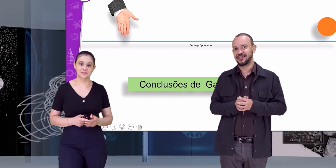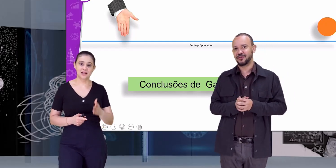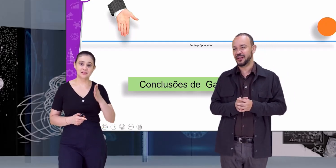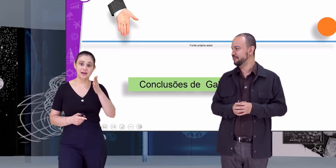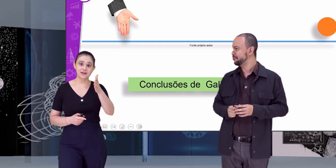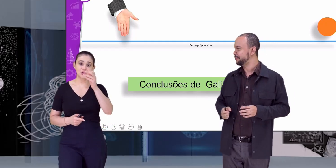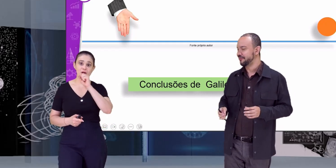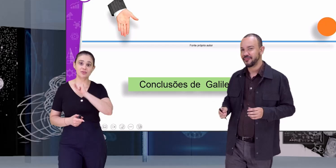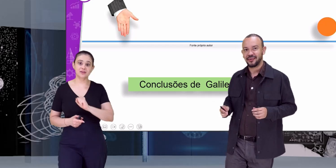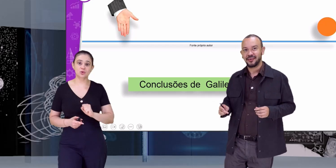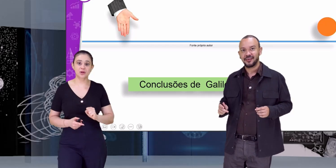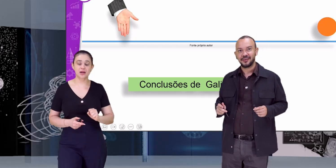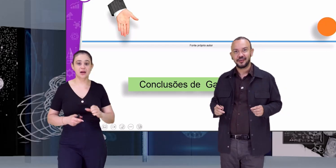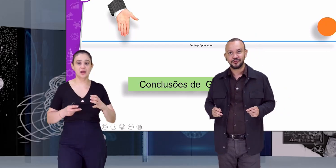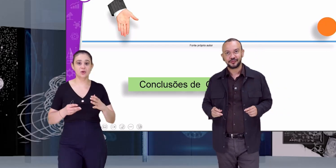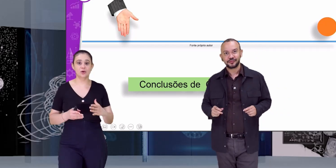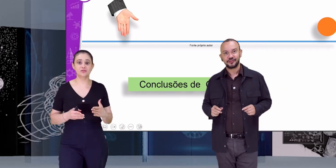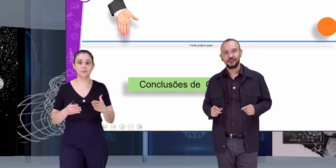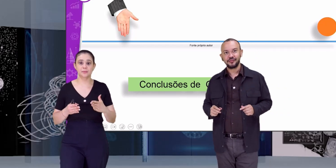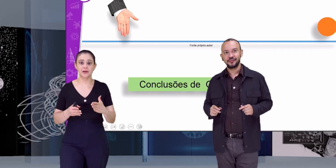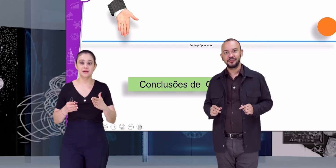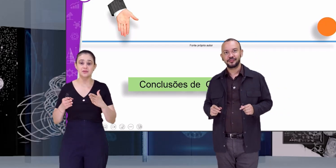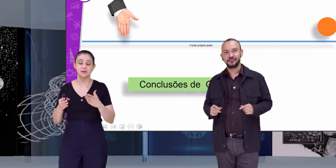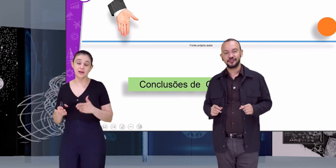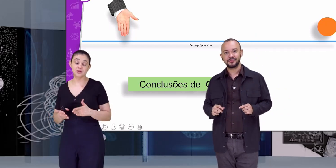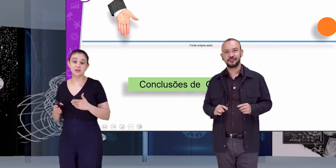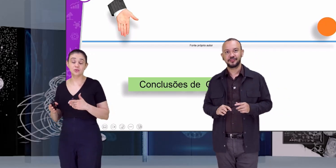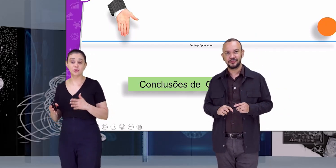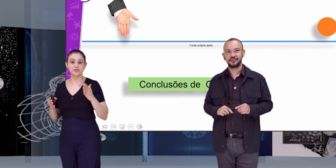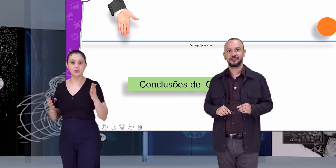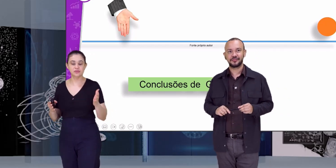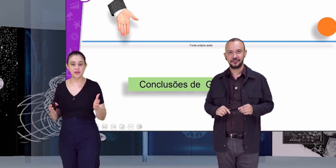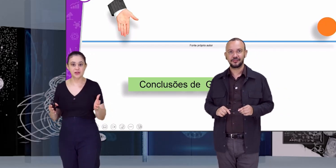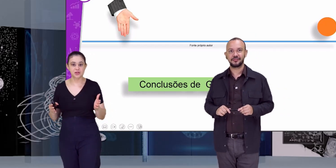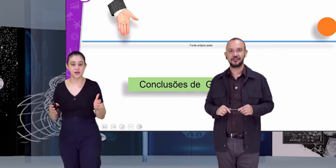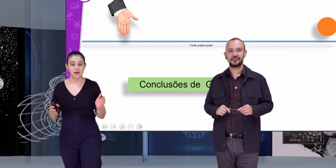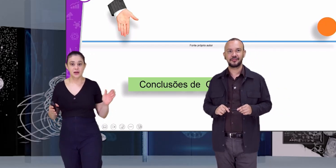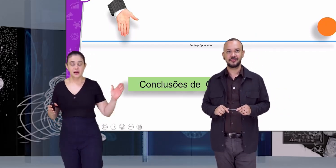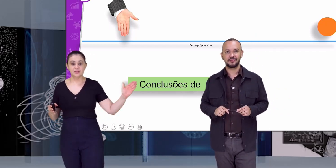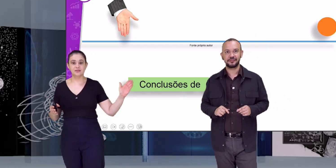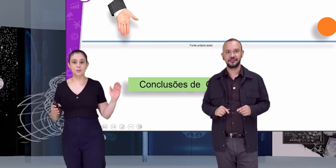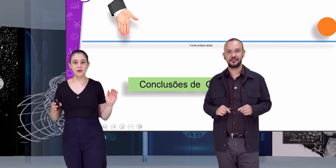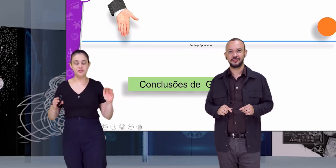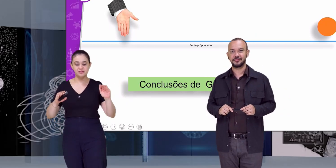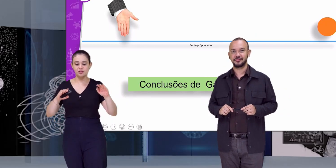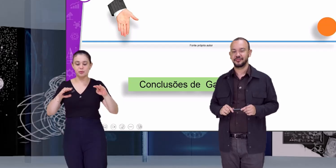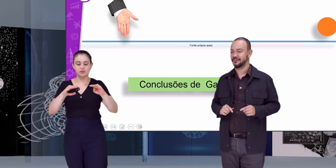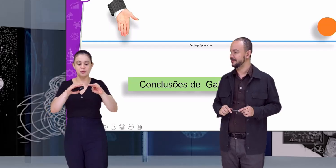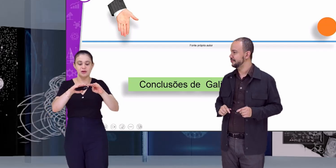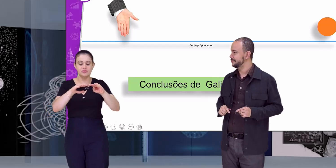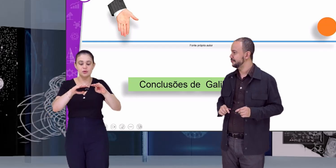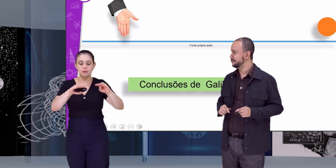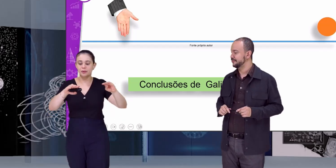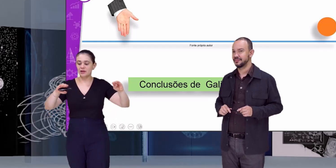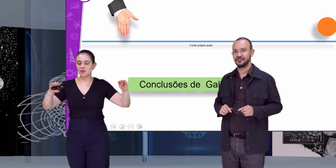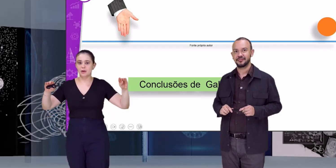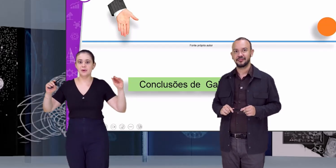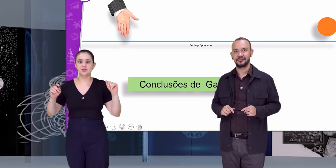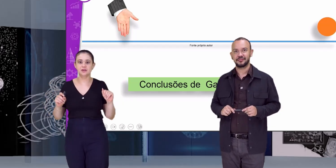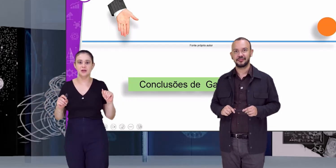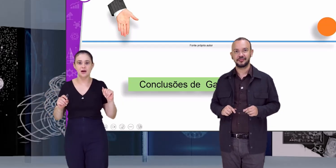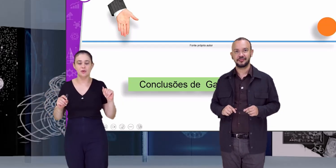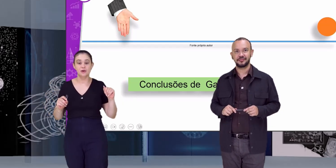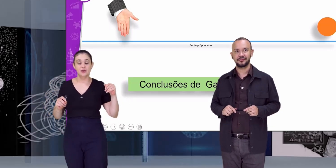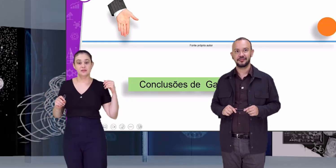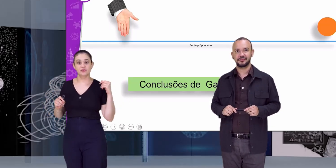zero. Tudo bem? Daí, jovens, entra o quê? A nossa primeira lei de Newton, que fala o seguinte, essa superfície aí que o professor Mike falou,